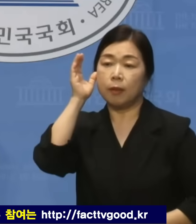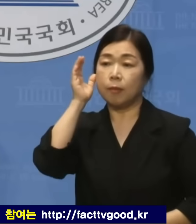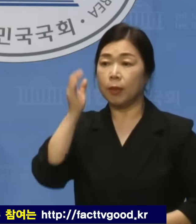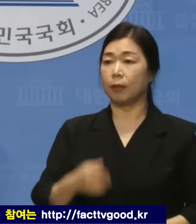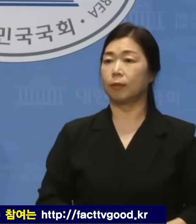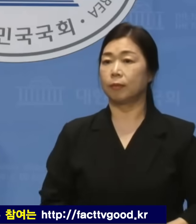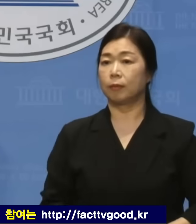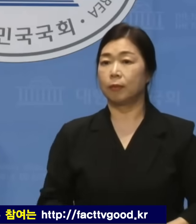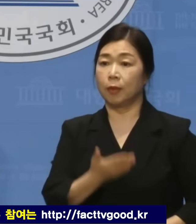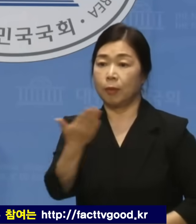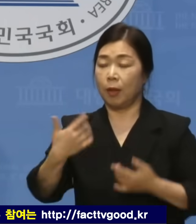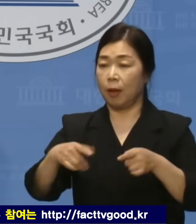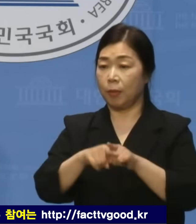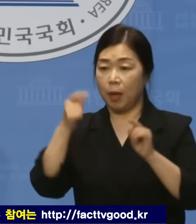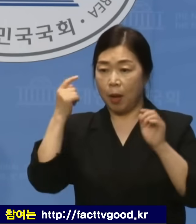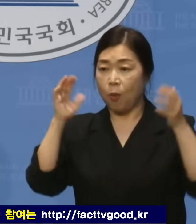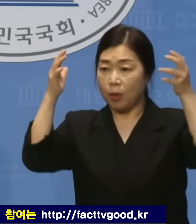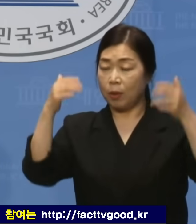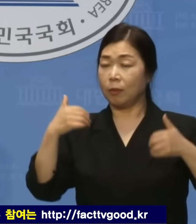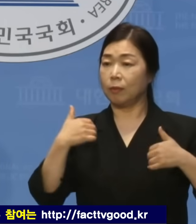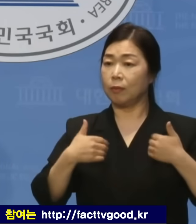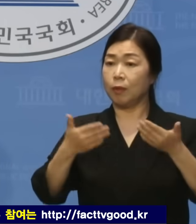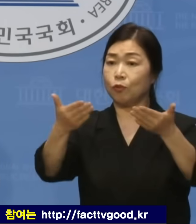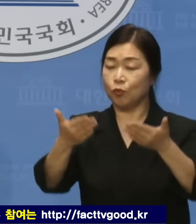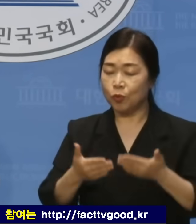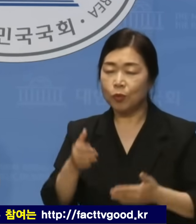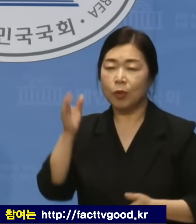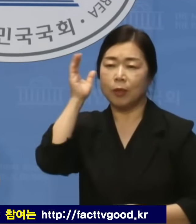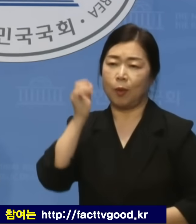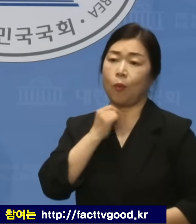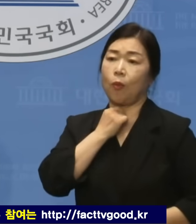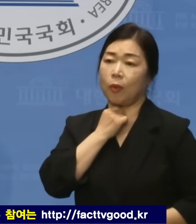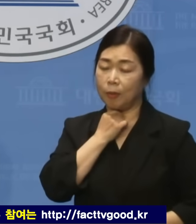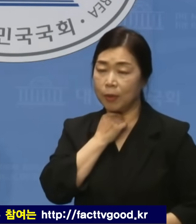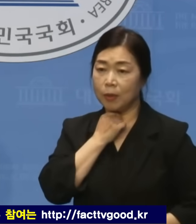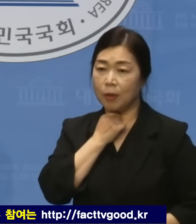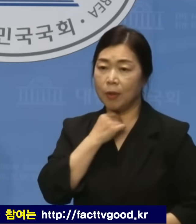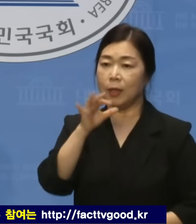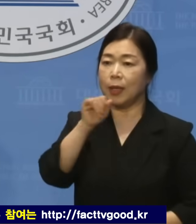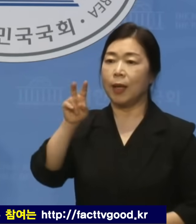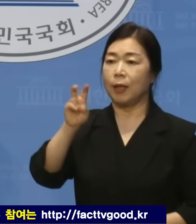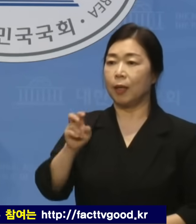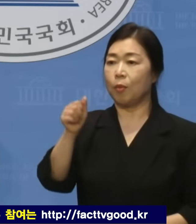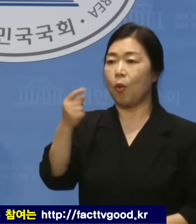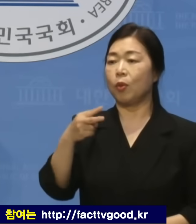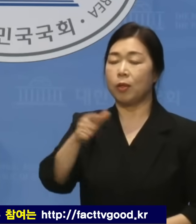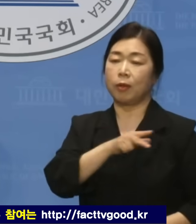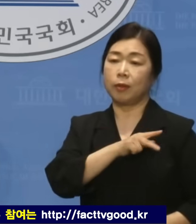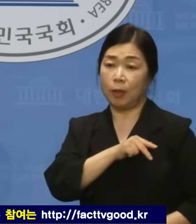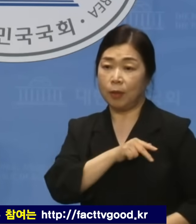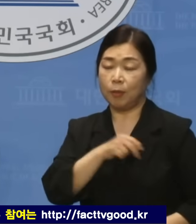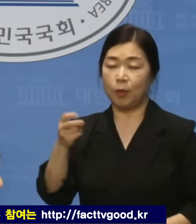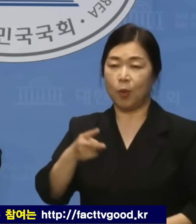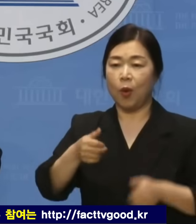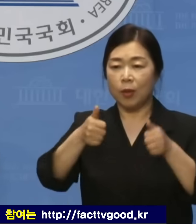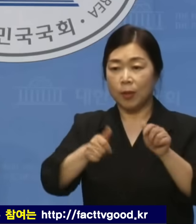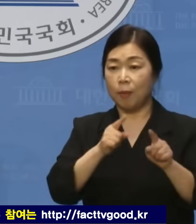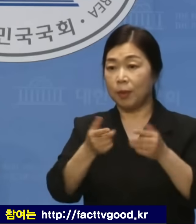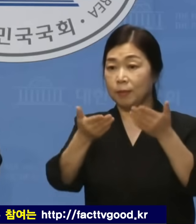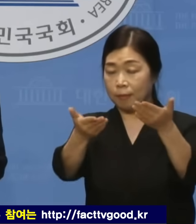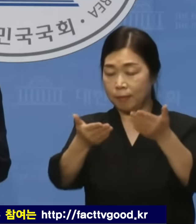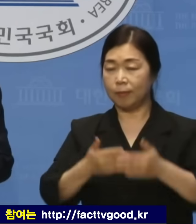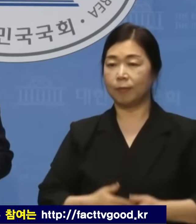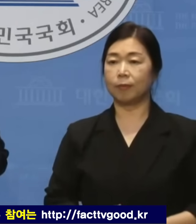여러분들 함께 환영해 주시기를 기대하면서 임호선 의원님 인사 말씀